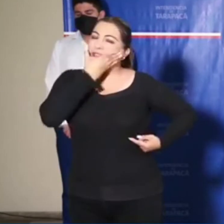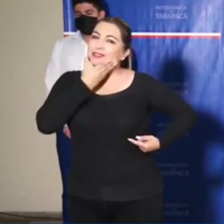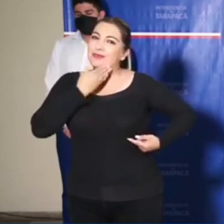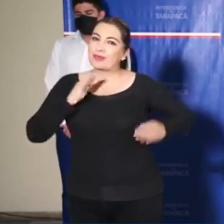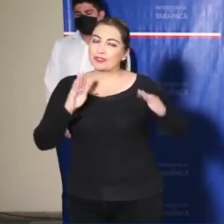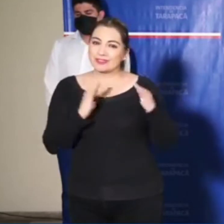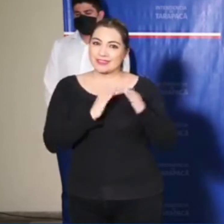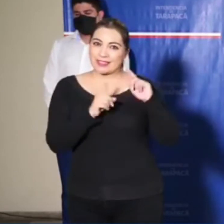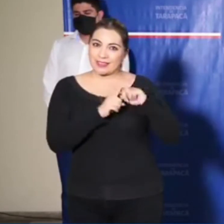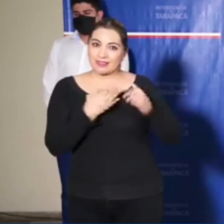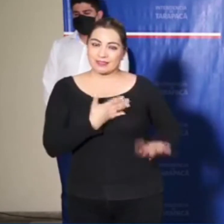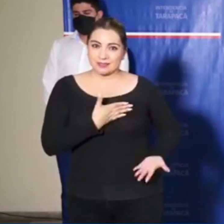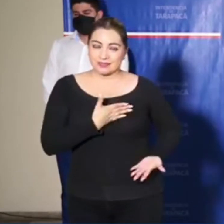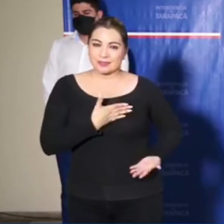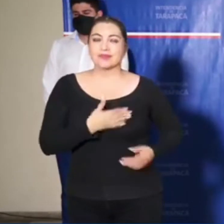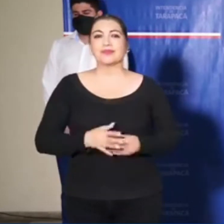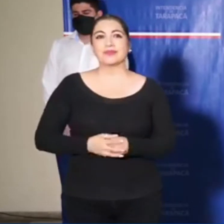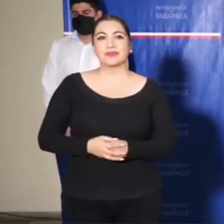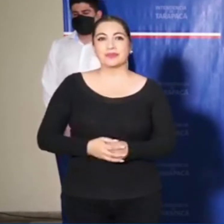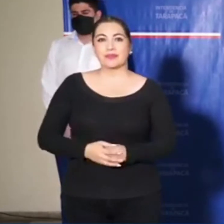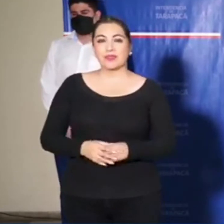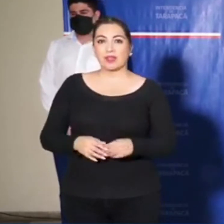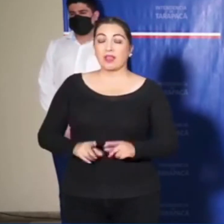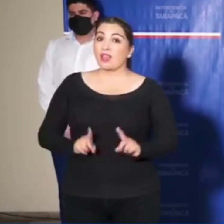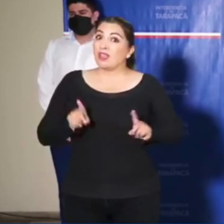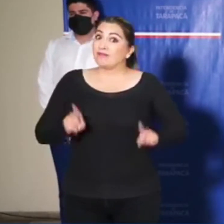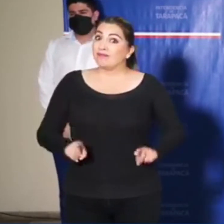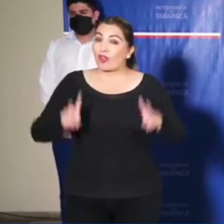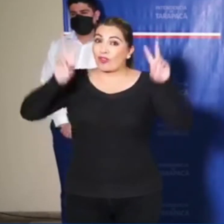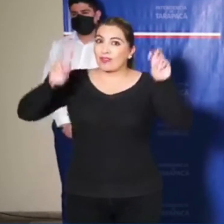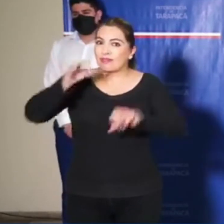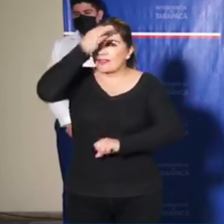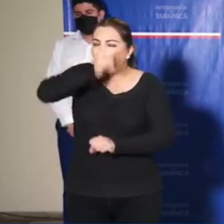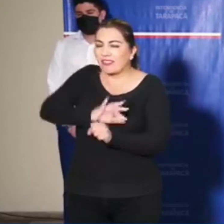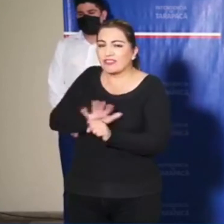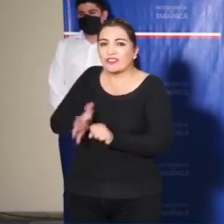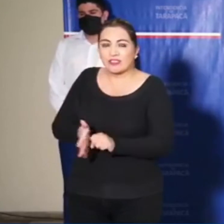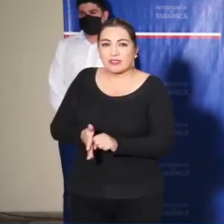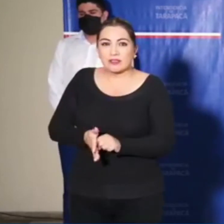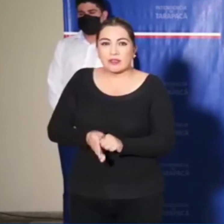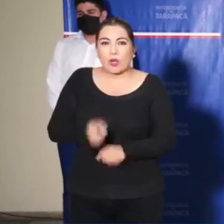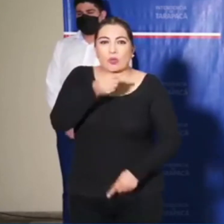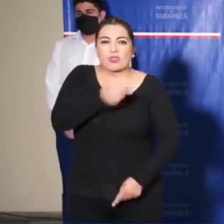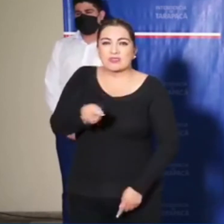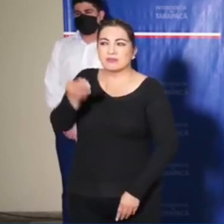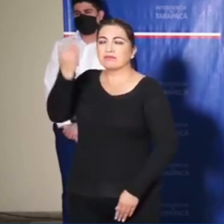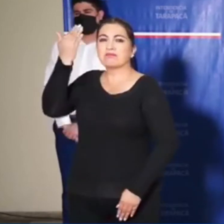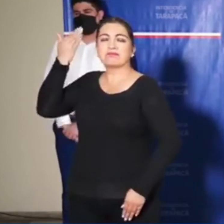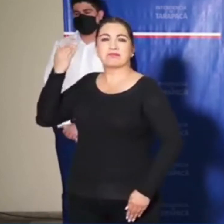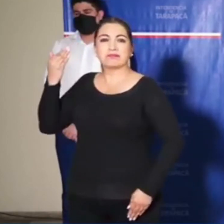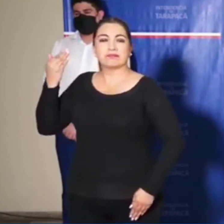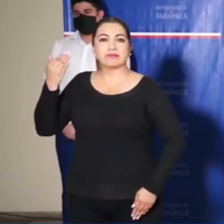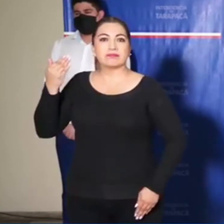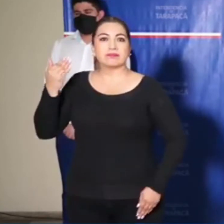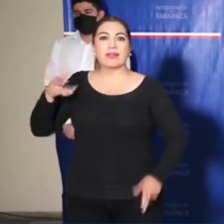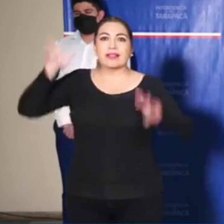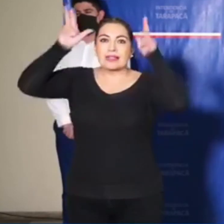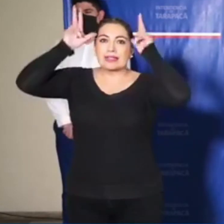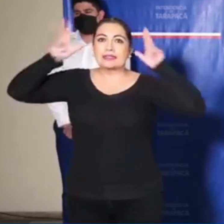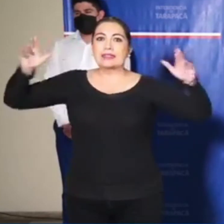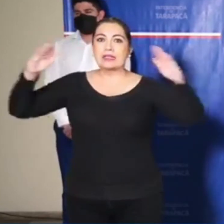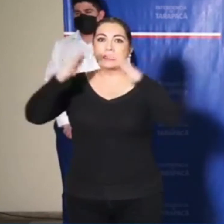santuario. Con motivo de la enfermedad que nos aflige, hace ya unas semanas que el santuario está